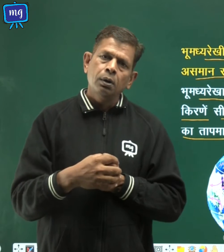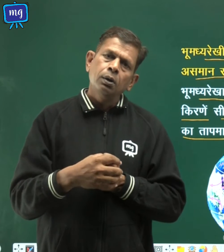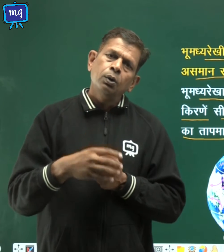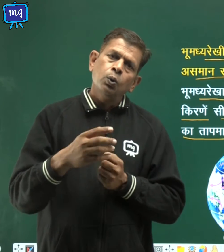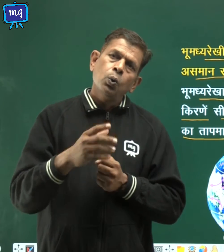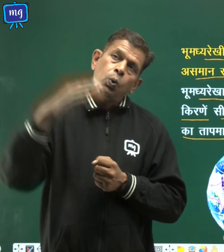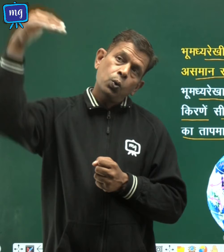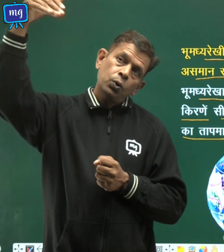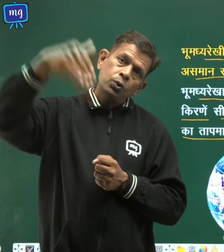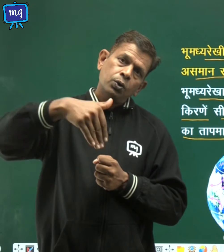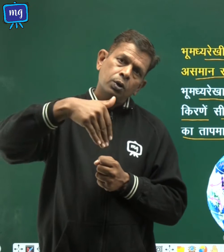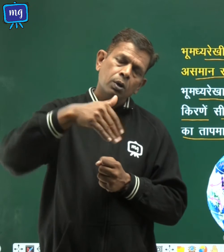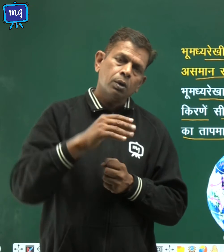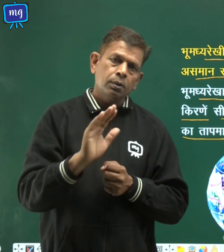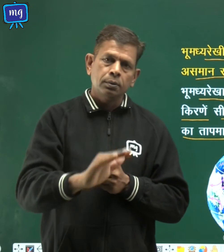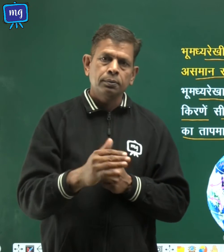सीधी पड़ती हैं,